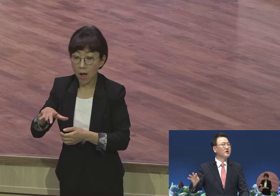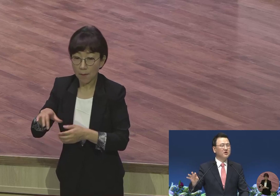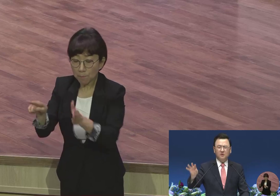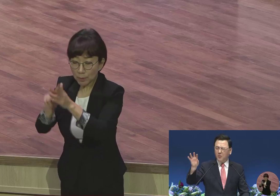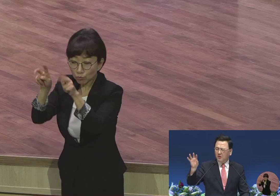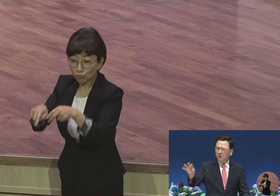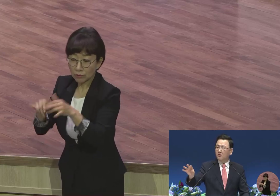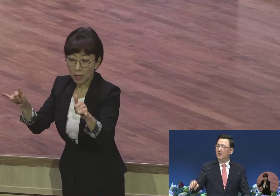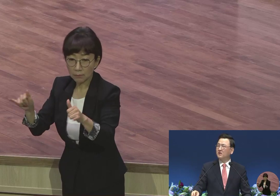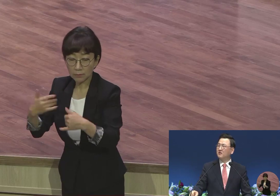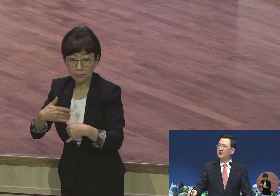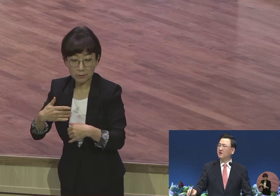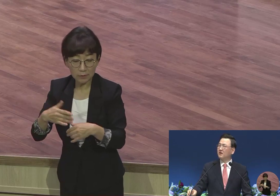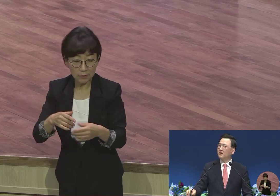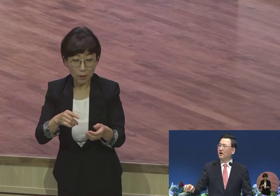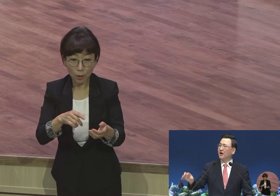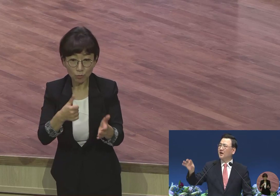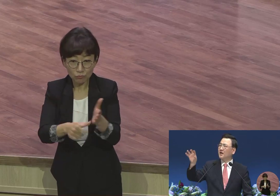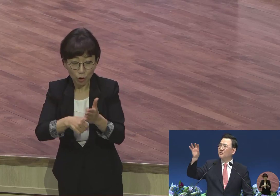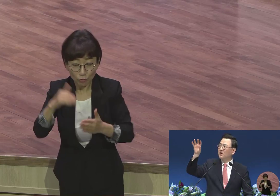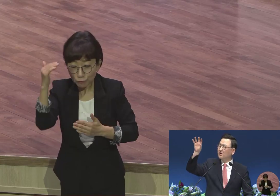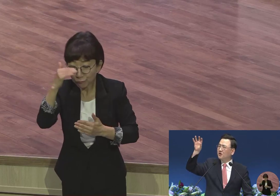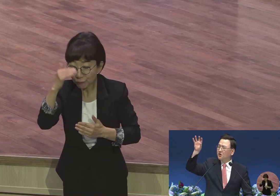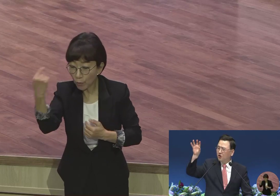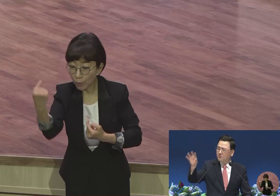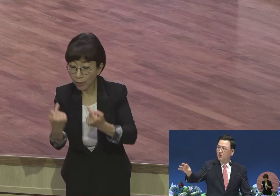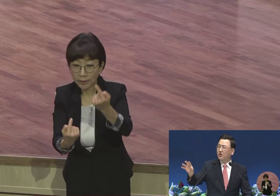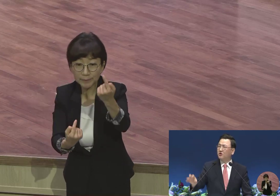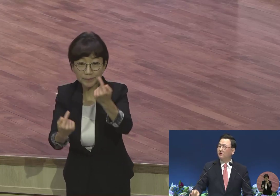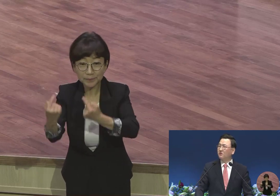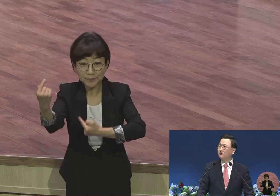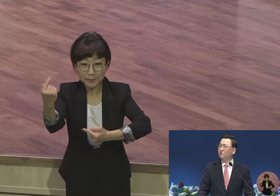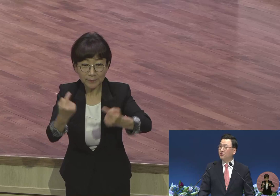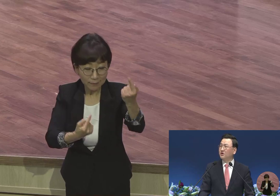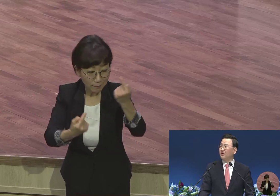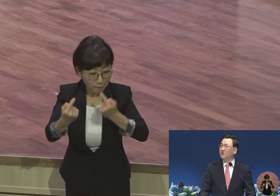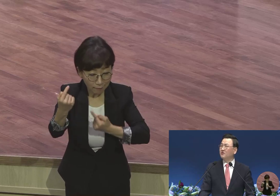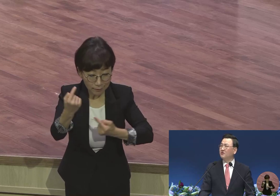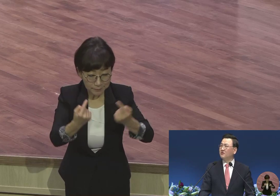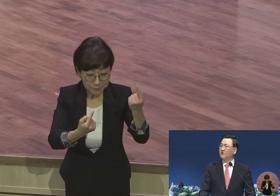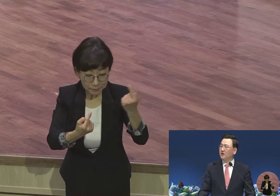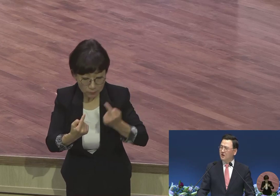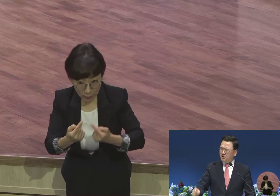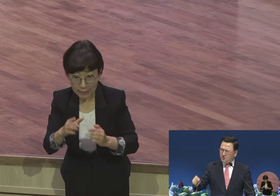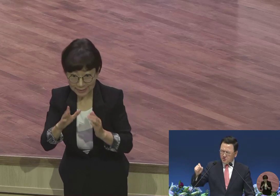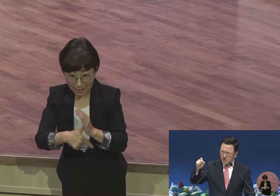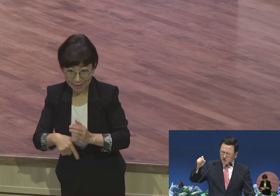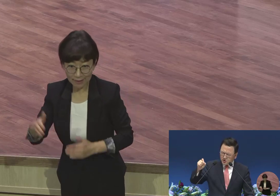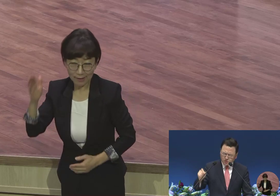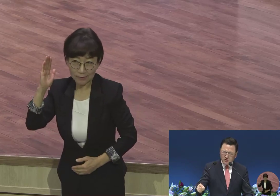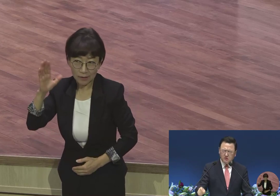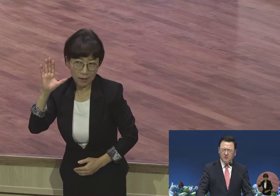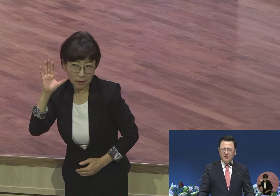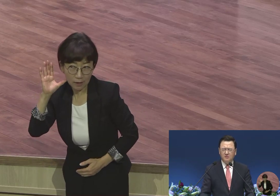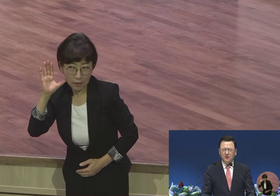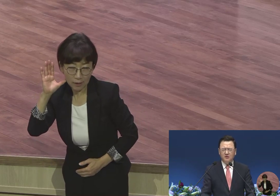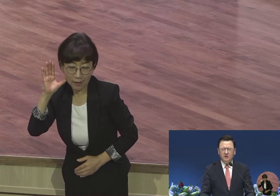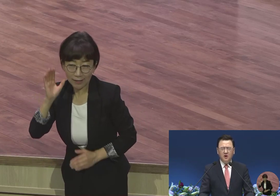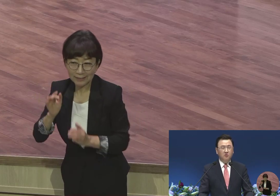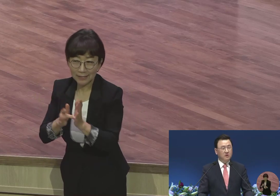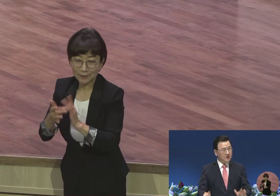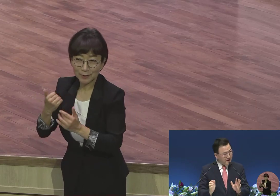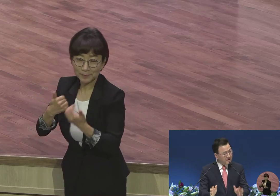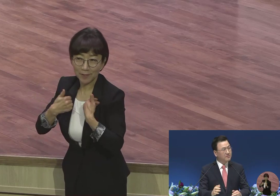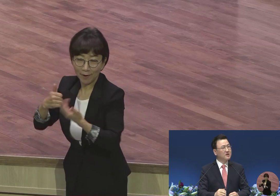오거든요. 여러분 100명이 왔을 때 하나님이 10명의 길을 열어주신다면, 10명의 예수를